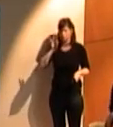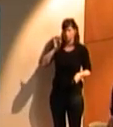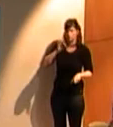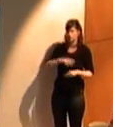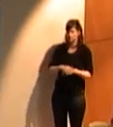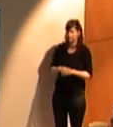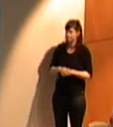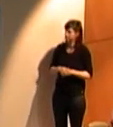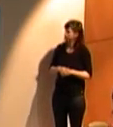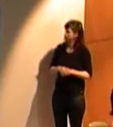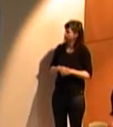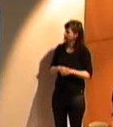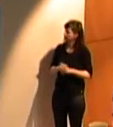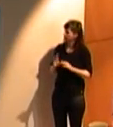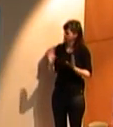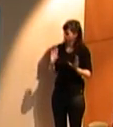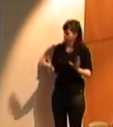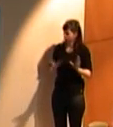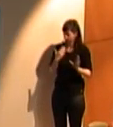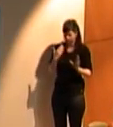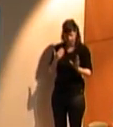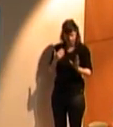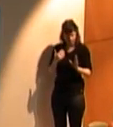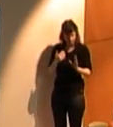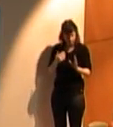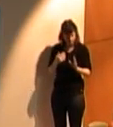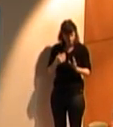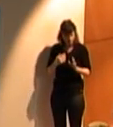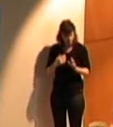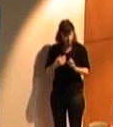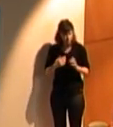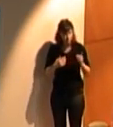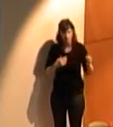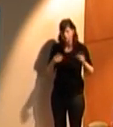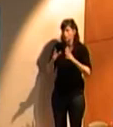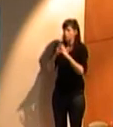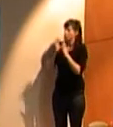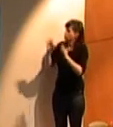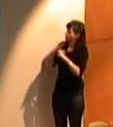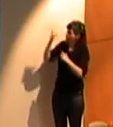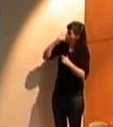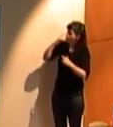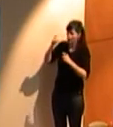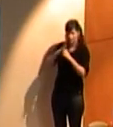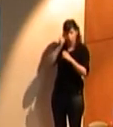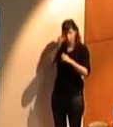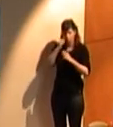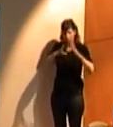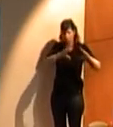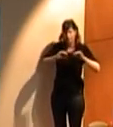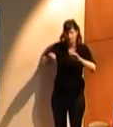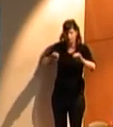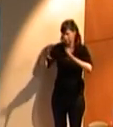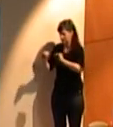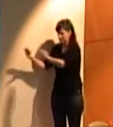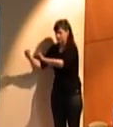Voilà. Ensuite. Oui, pardon. Et du coup, on observait des grandes tendances dans chaque espace et c'était